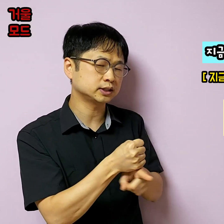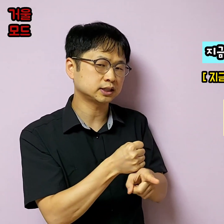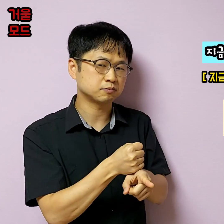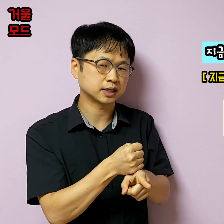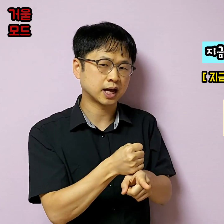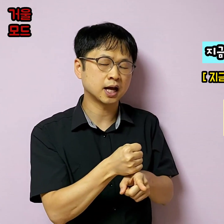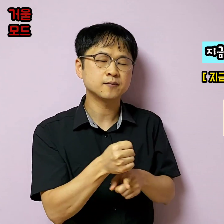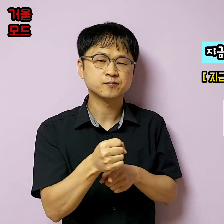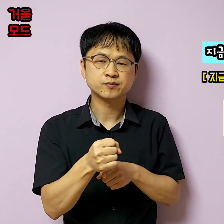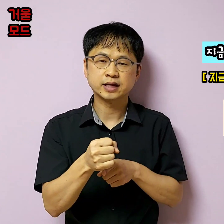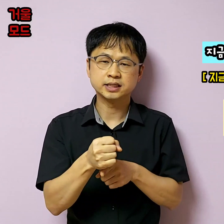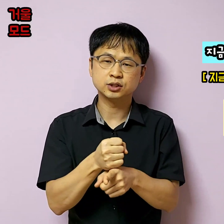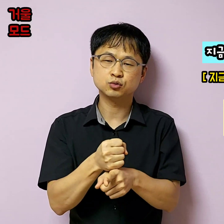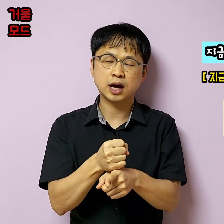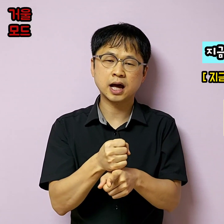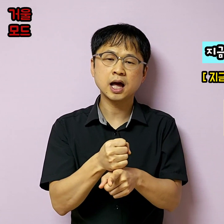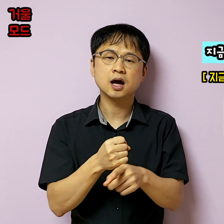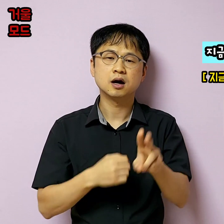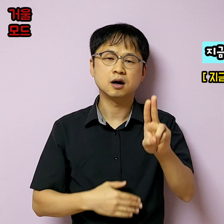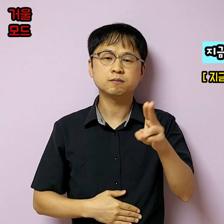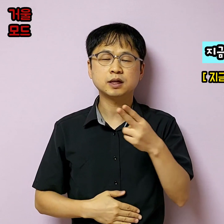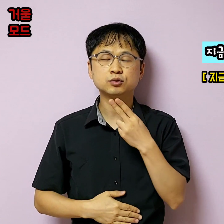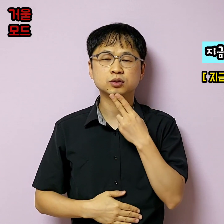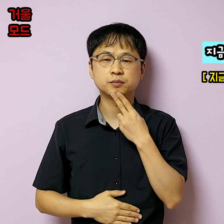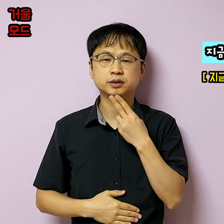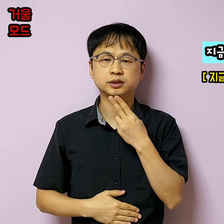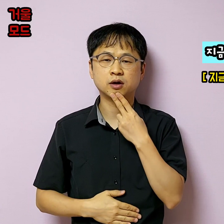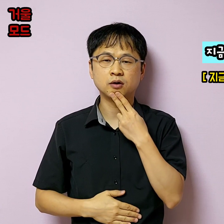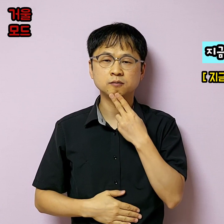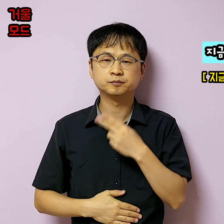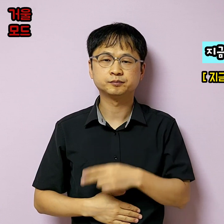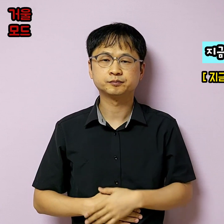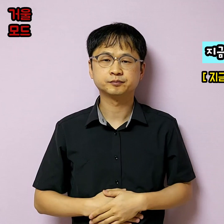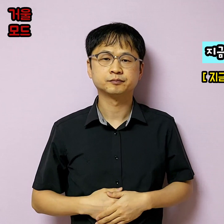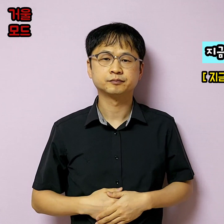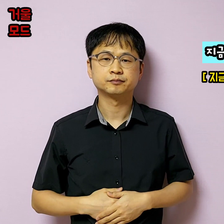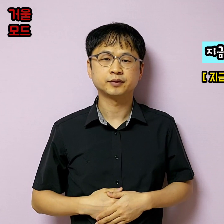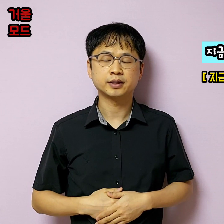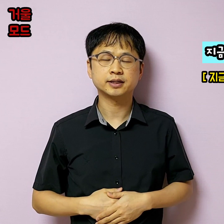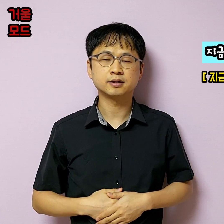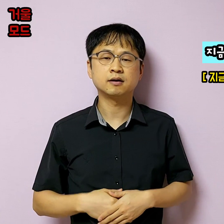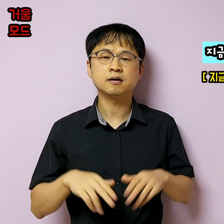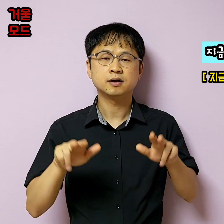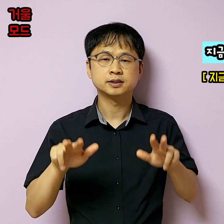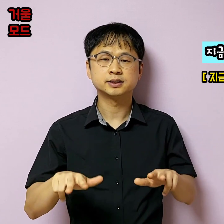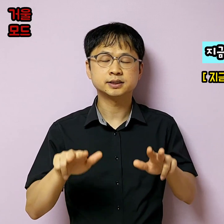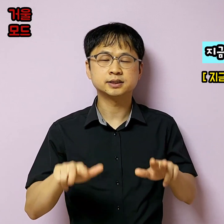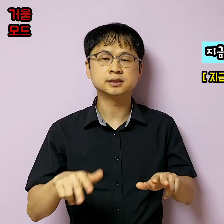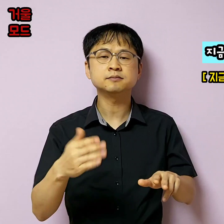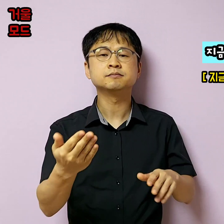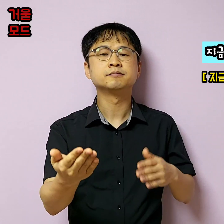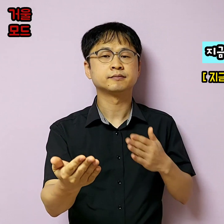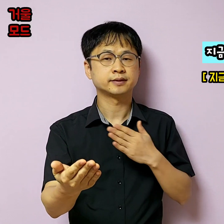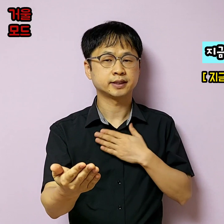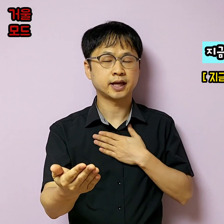뜻이 됩니다. 이유가 없다 소는 배웠죠. 네, 그래서 지금